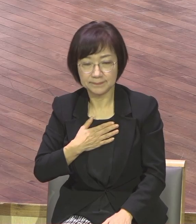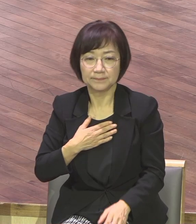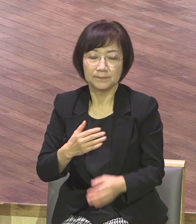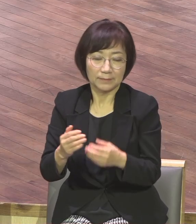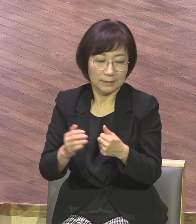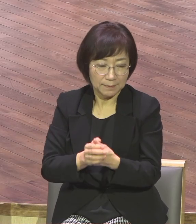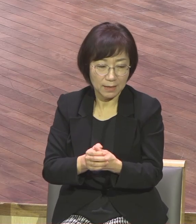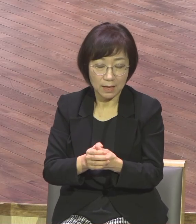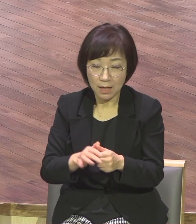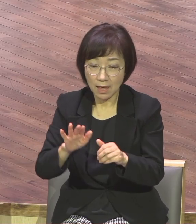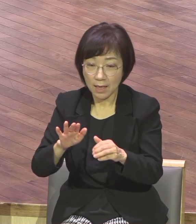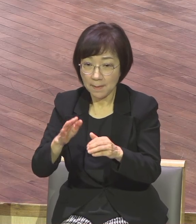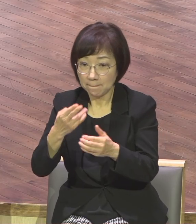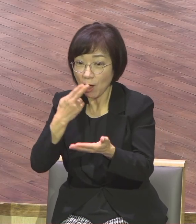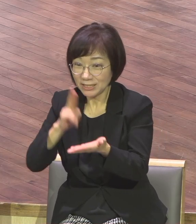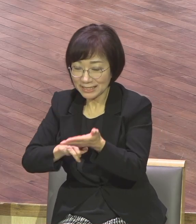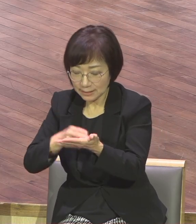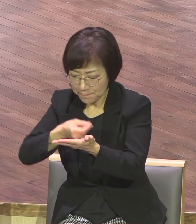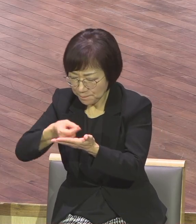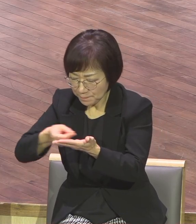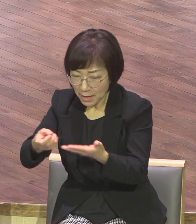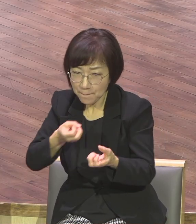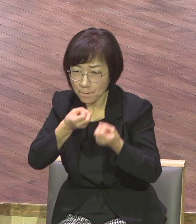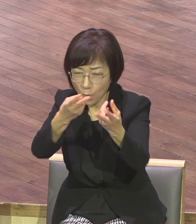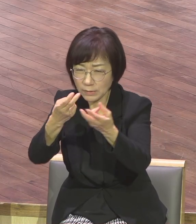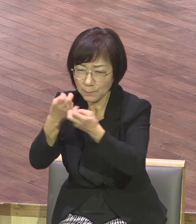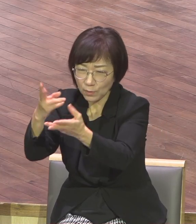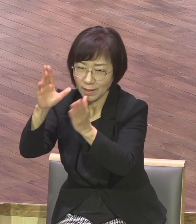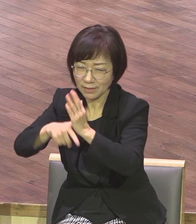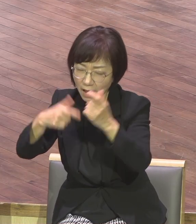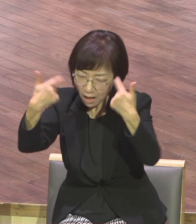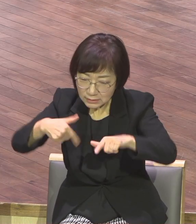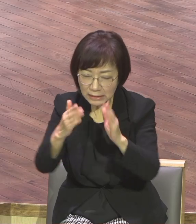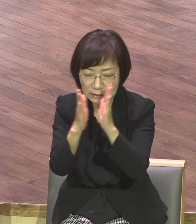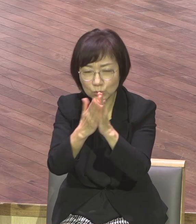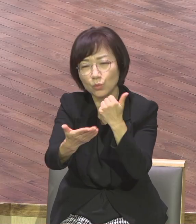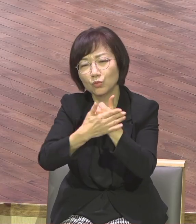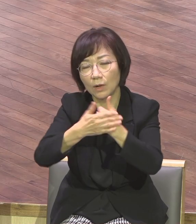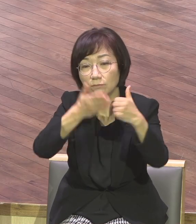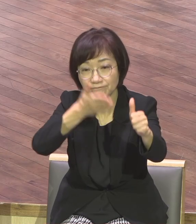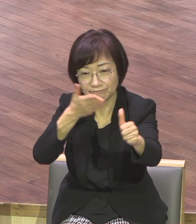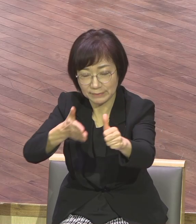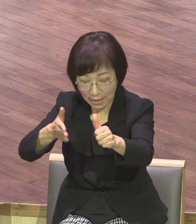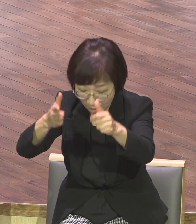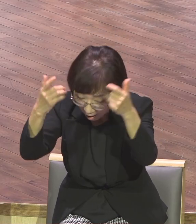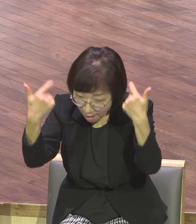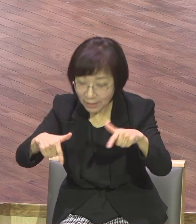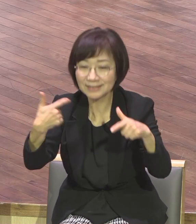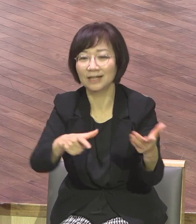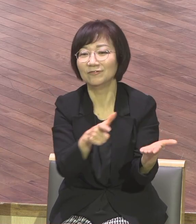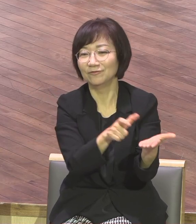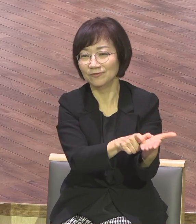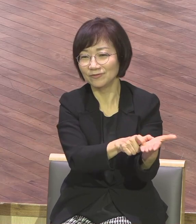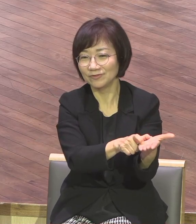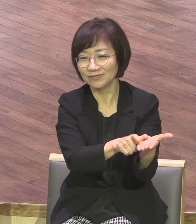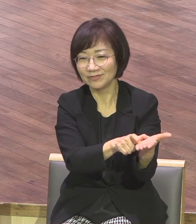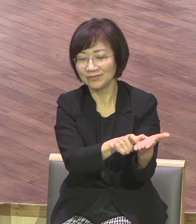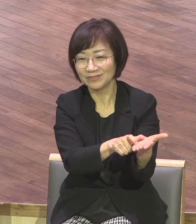때문에 서신서마다 바울은 기도 요청하고 있어요. 그래서 이 기도 비밀 아는